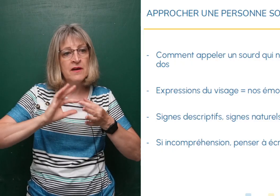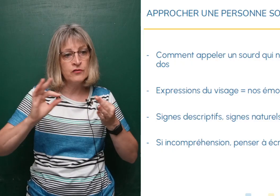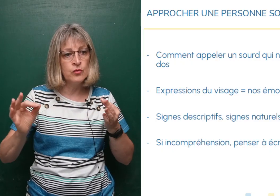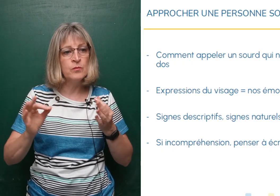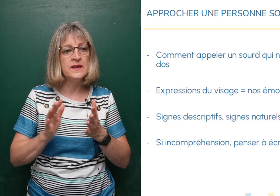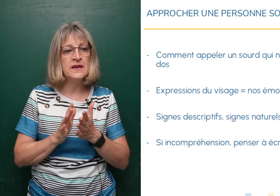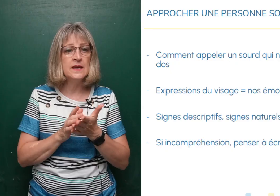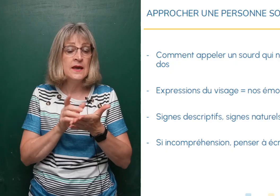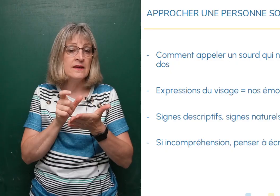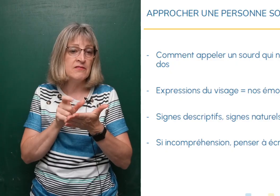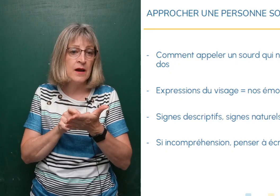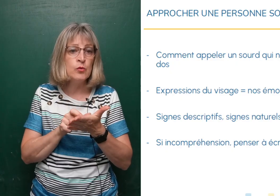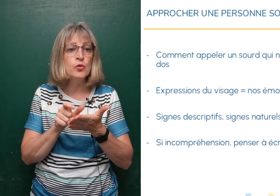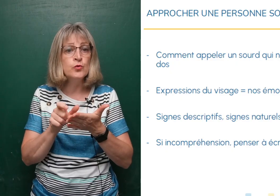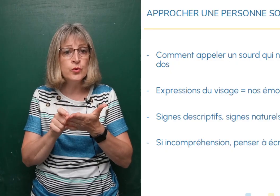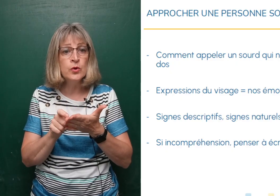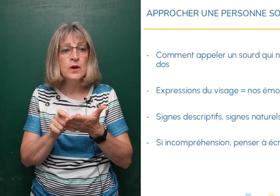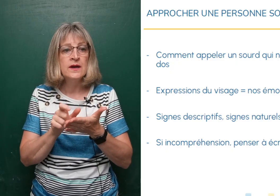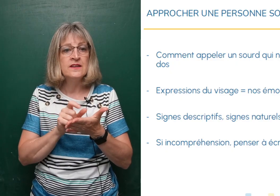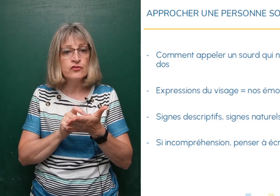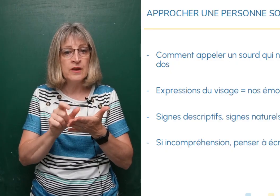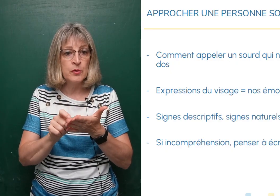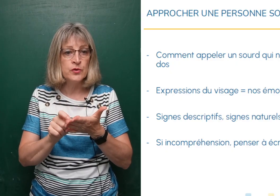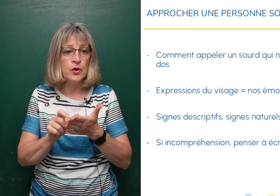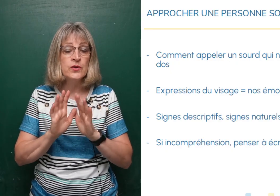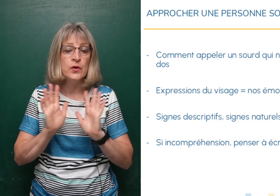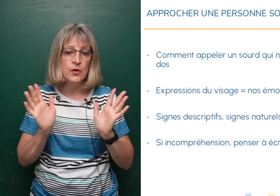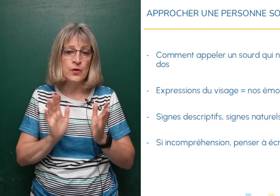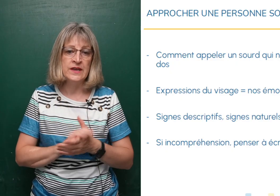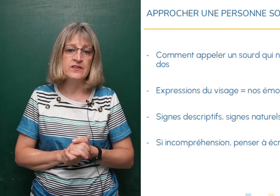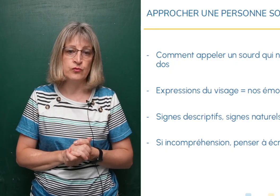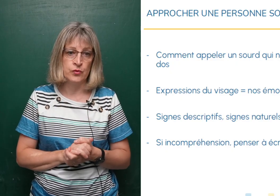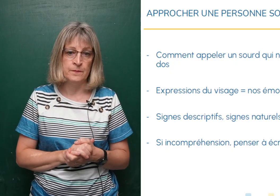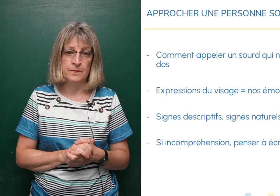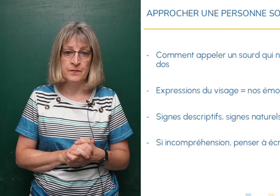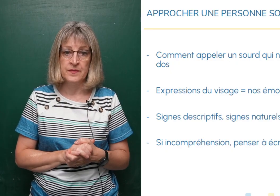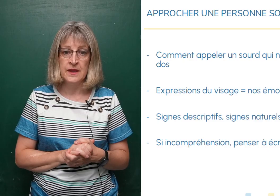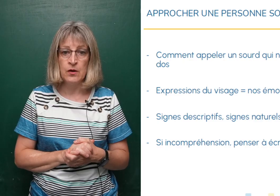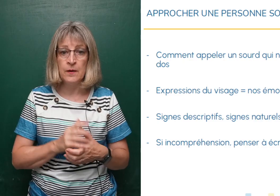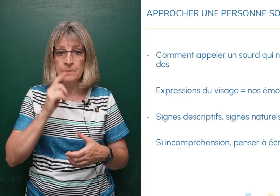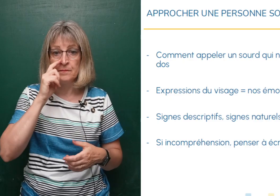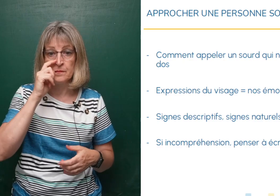trop compliquées, écrivez un mot ou deux, des choses importantes, et c'est tout. D'accord?